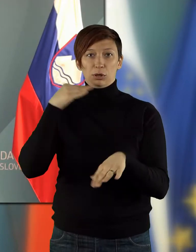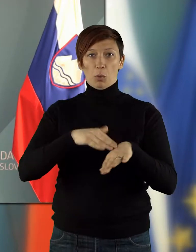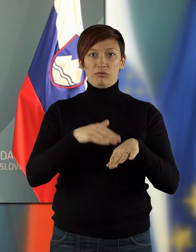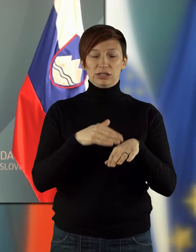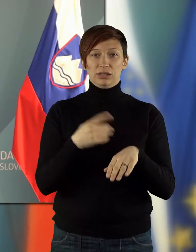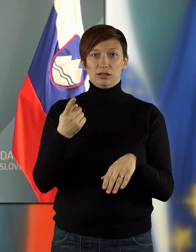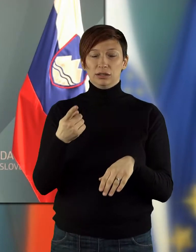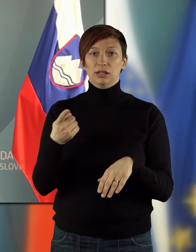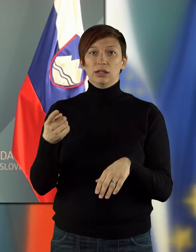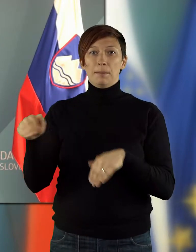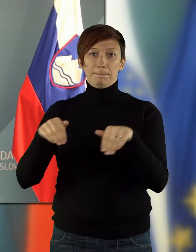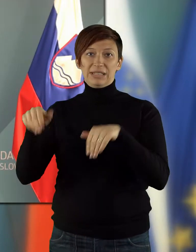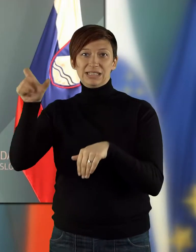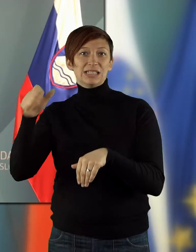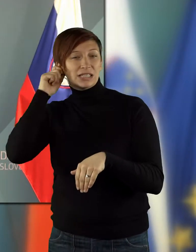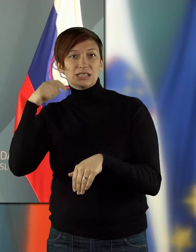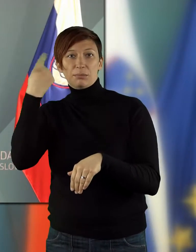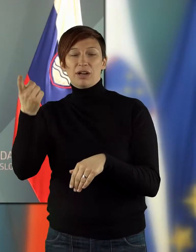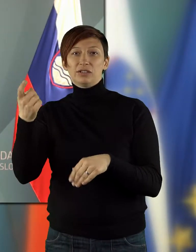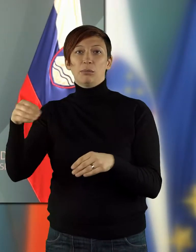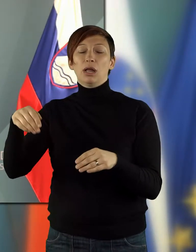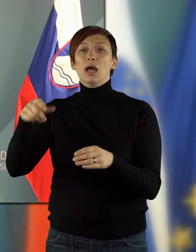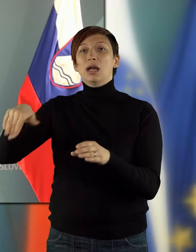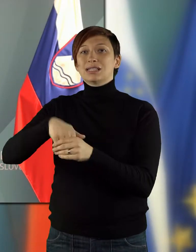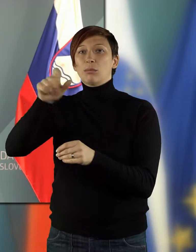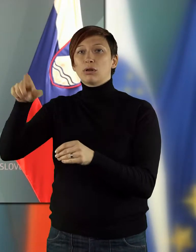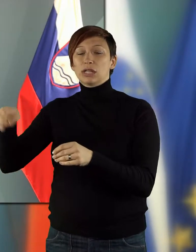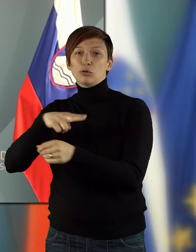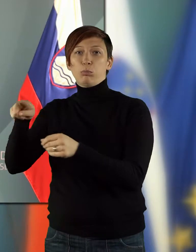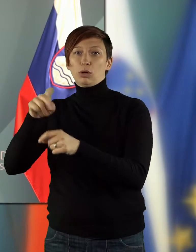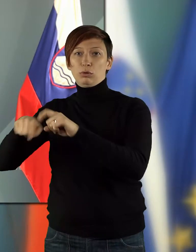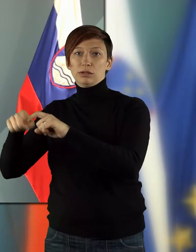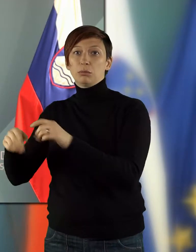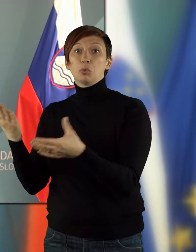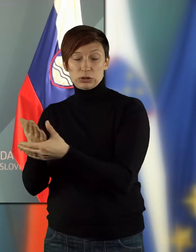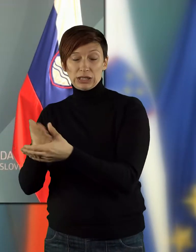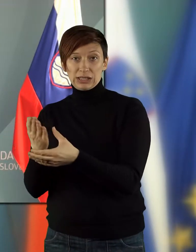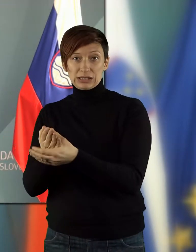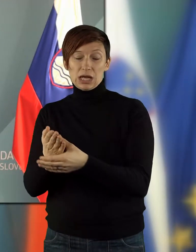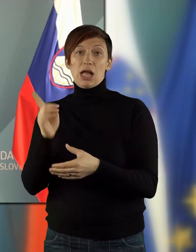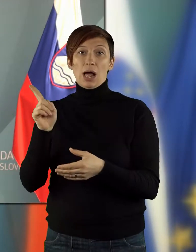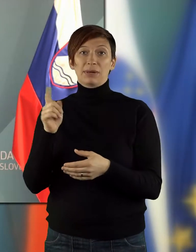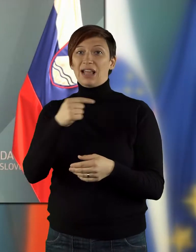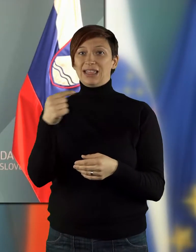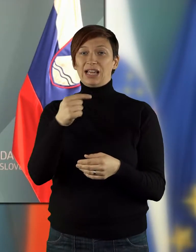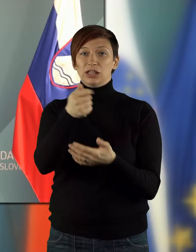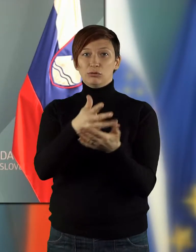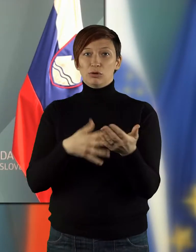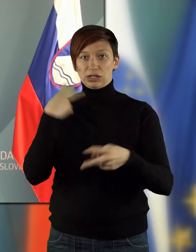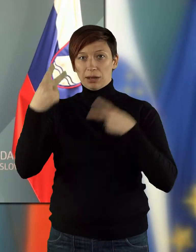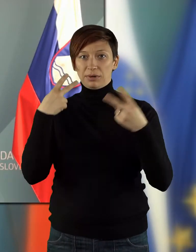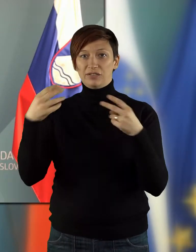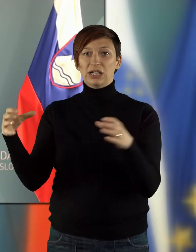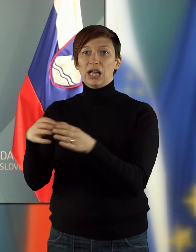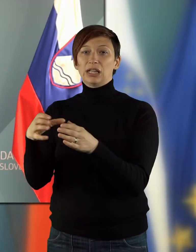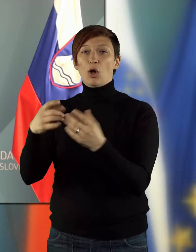obvestila, izhaja, da je bila kadrovska popolnitev in opremljenost te enote ustrezna. Negativna